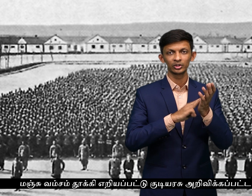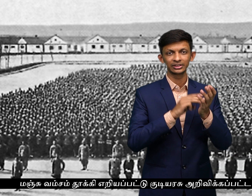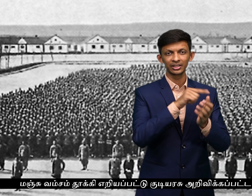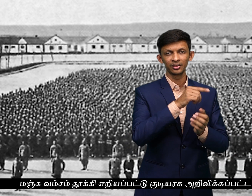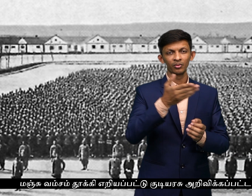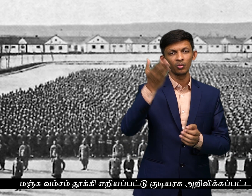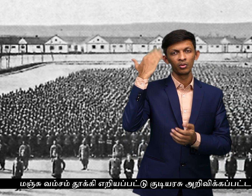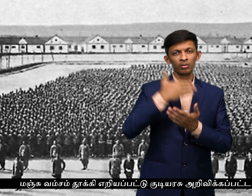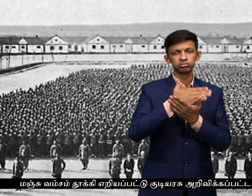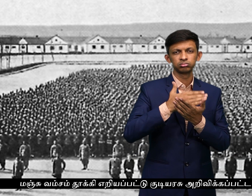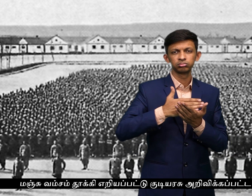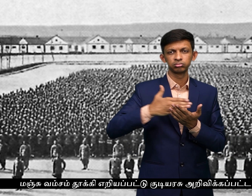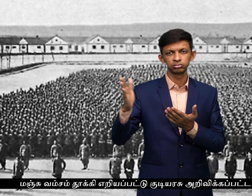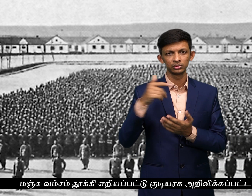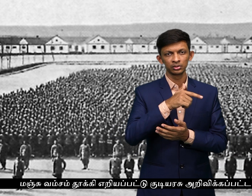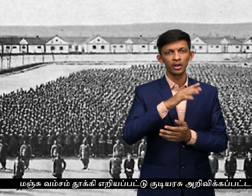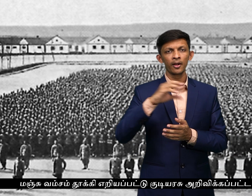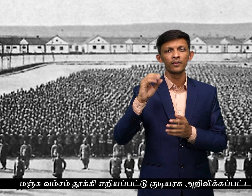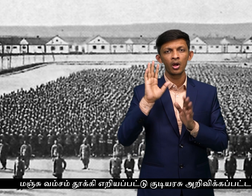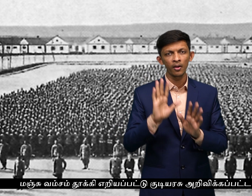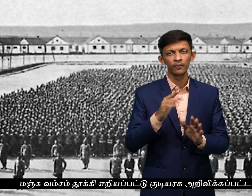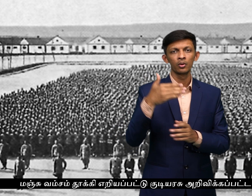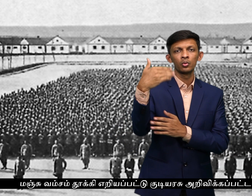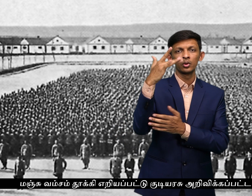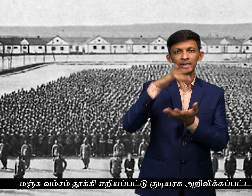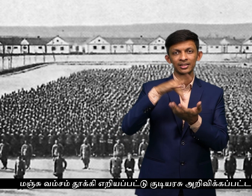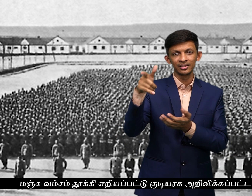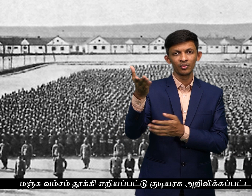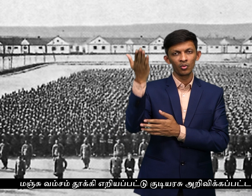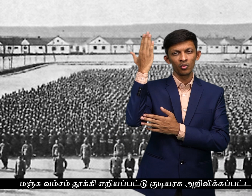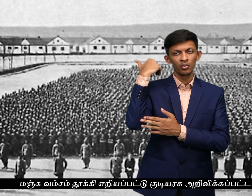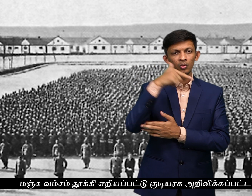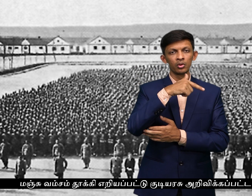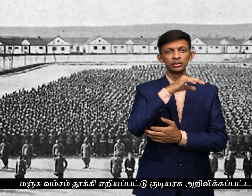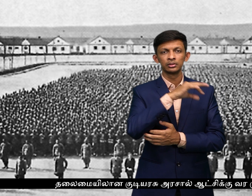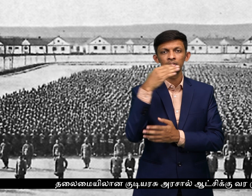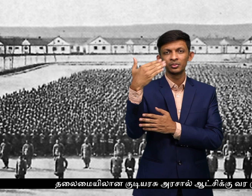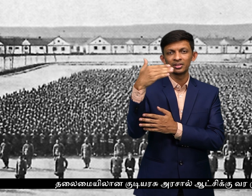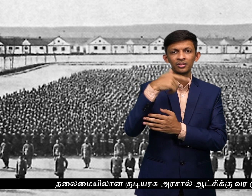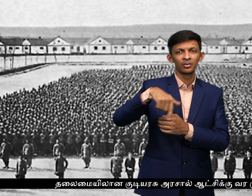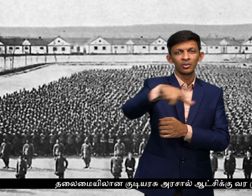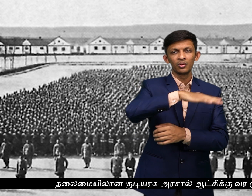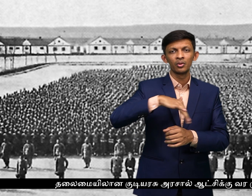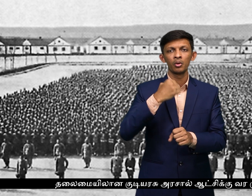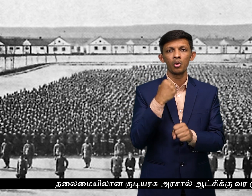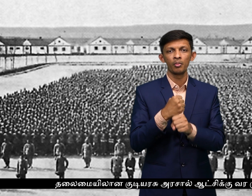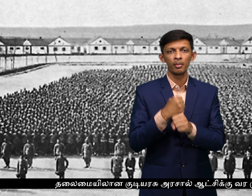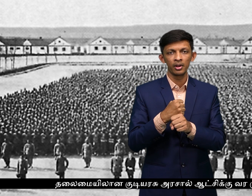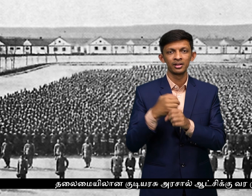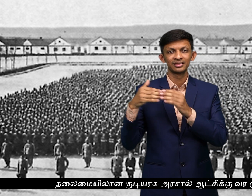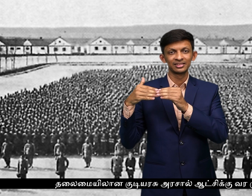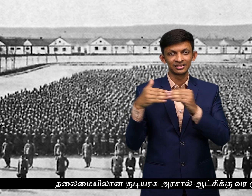மஞ்சு வம்சம் தூக்கி எறியப்பட்டு குடியரசு அறிவிக்கப்பட்ட பிறகும் சன் யாட் சென் தலைமையிலான